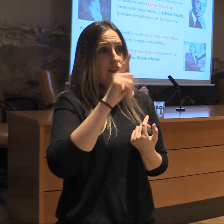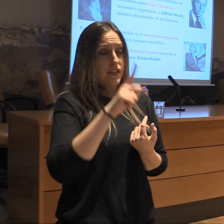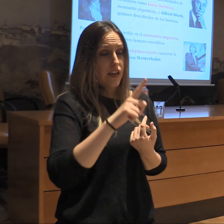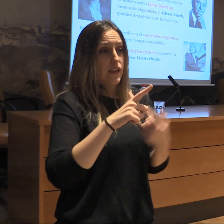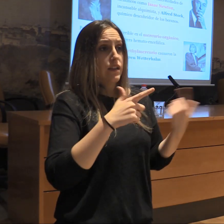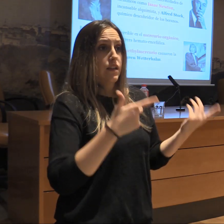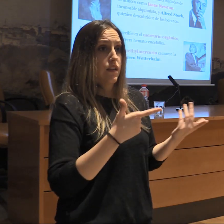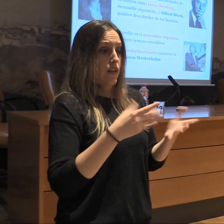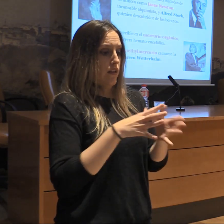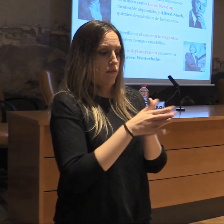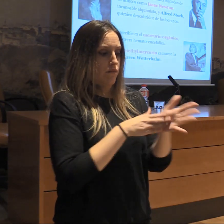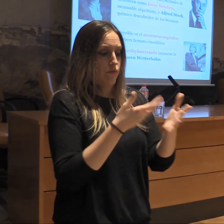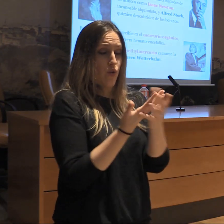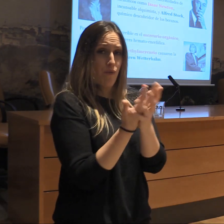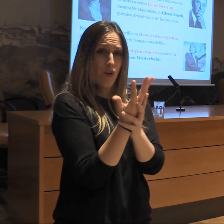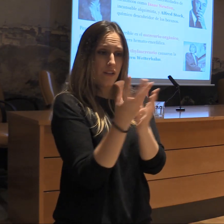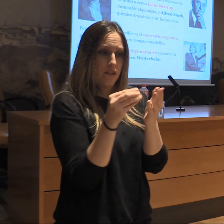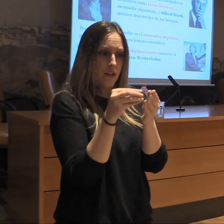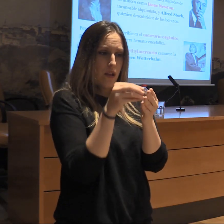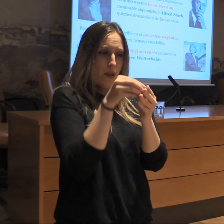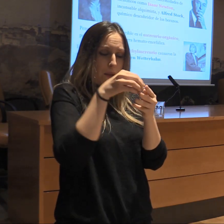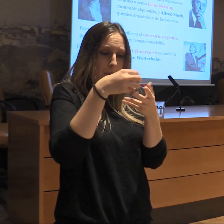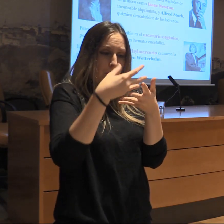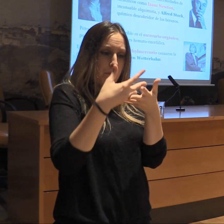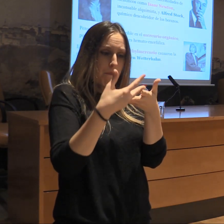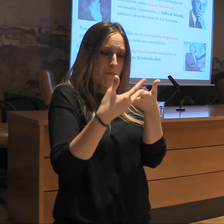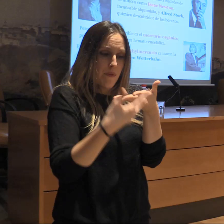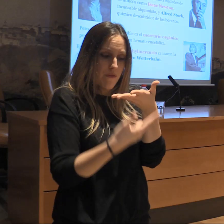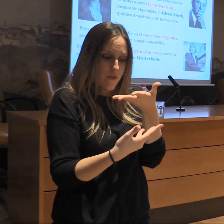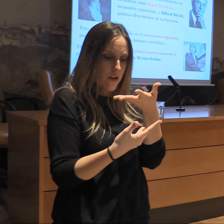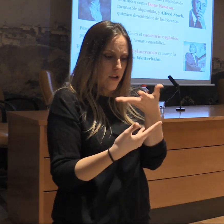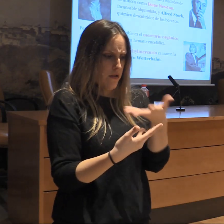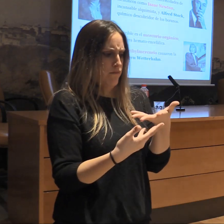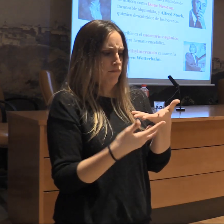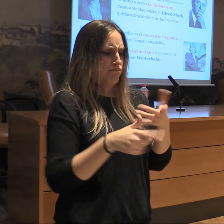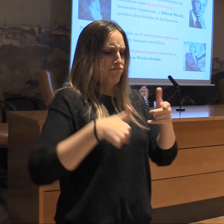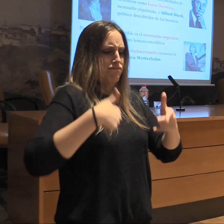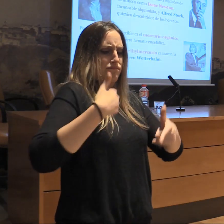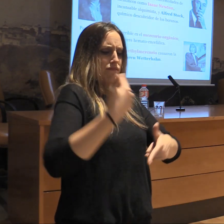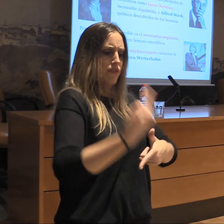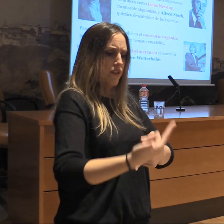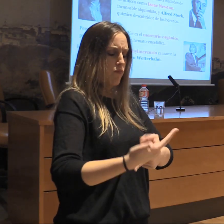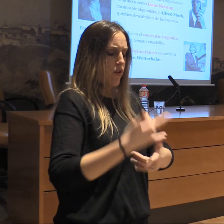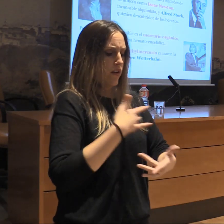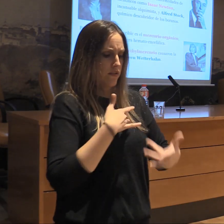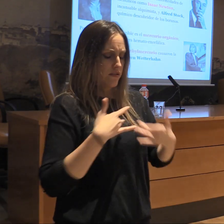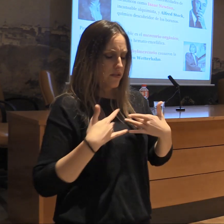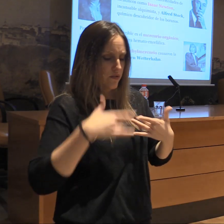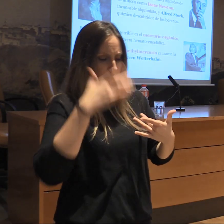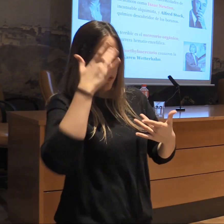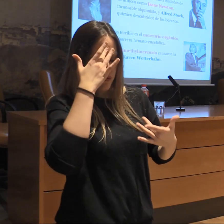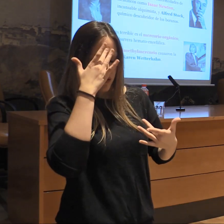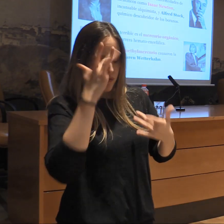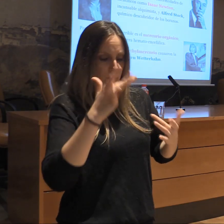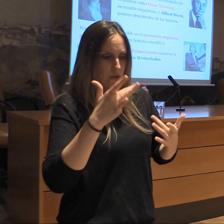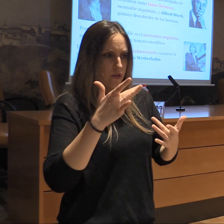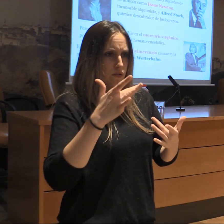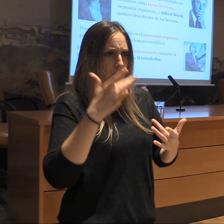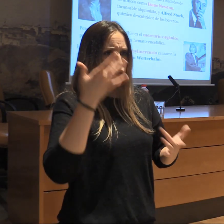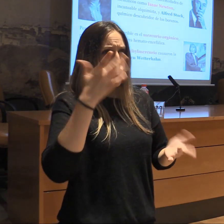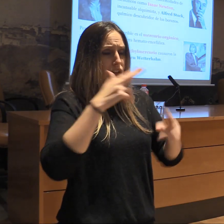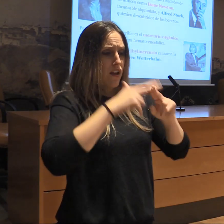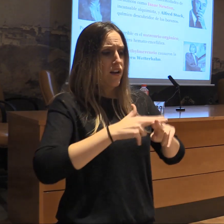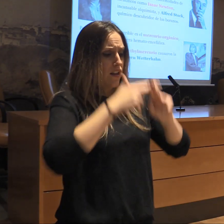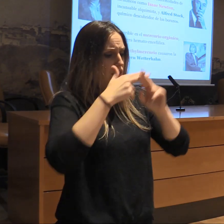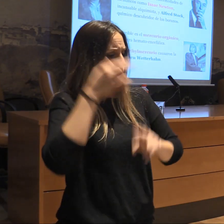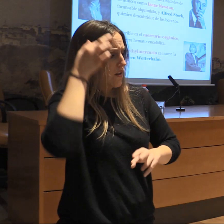guantes con los que cubría sus manos. Unos meses después empezó a tener unos síntomas neurológicos, analizaron su cabello y vieron